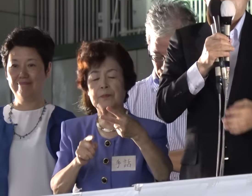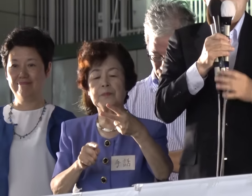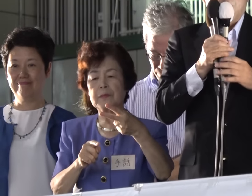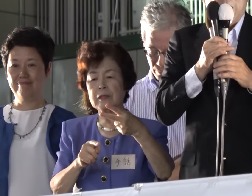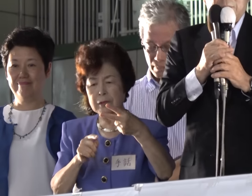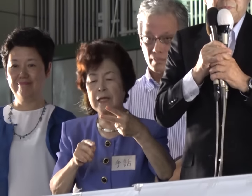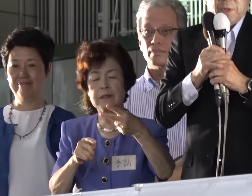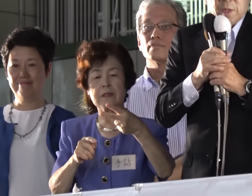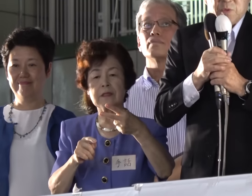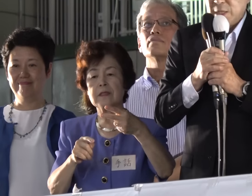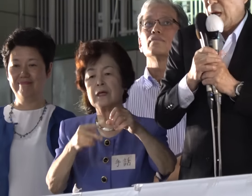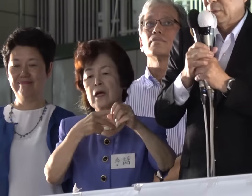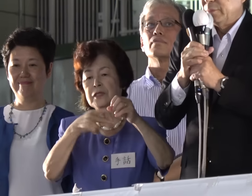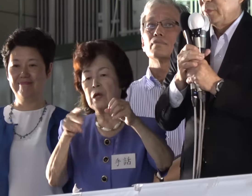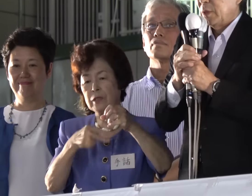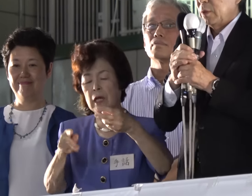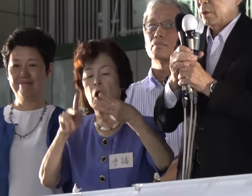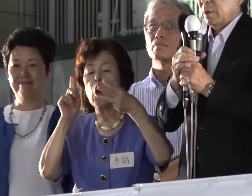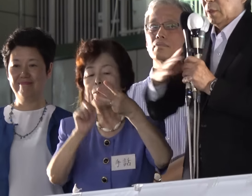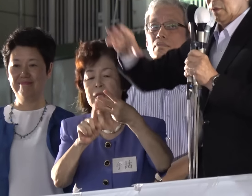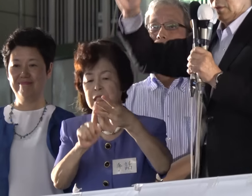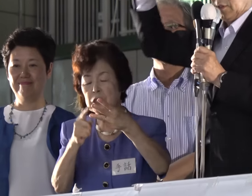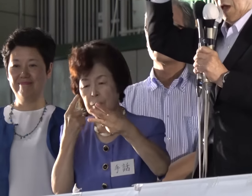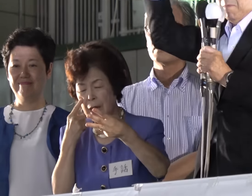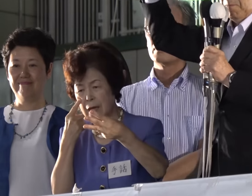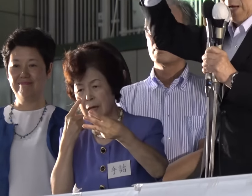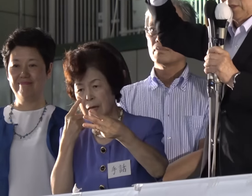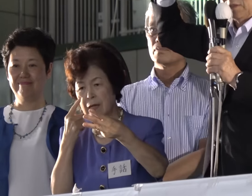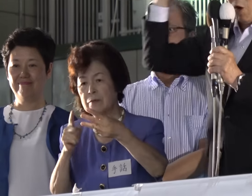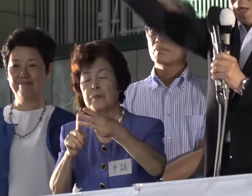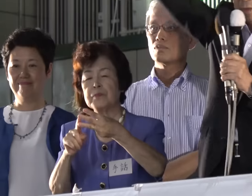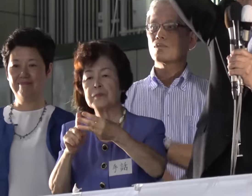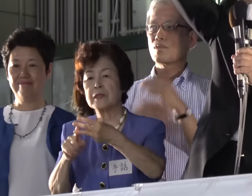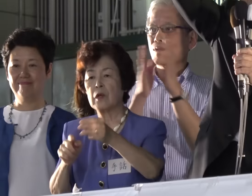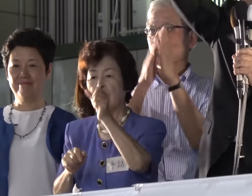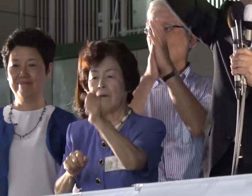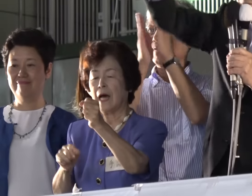3つ目のゼロは皆さん原発